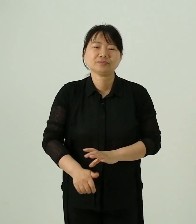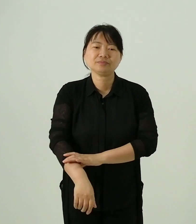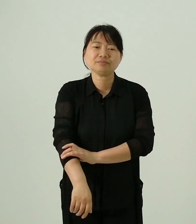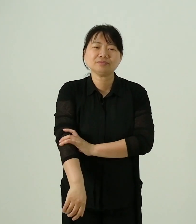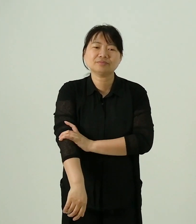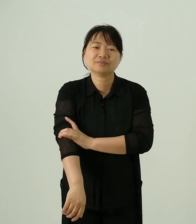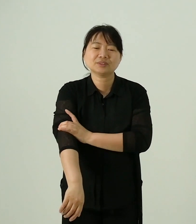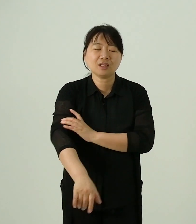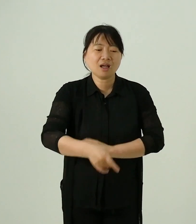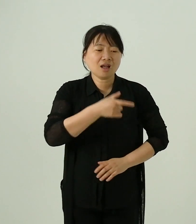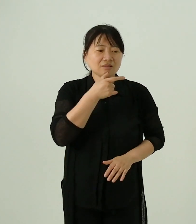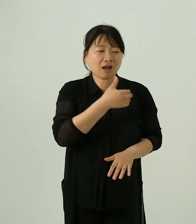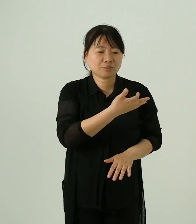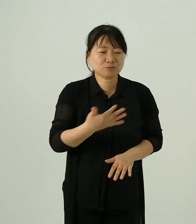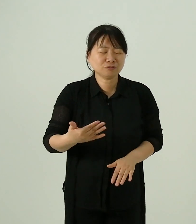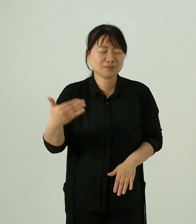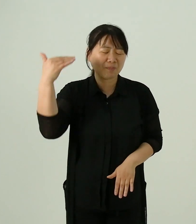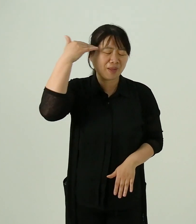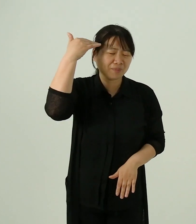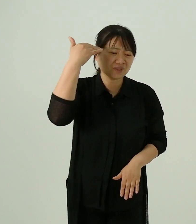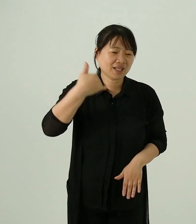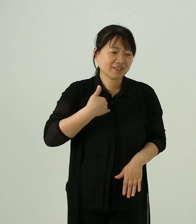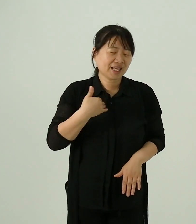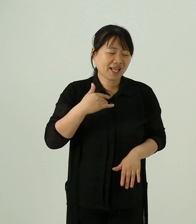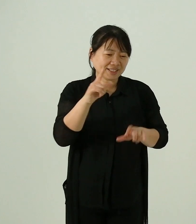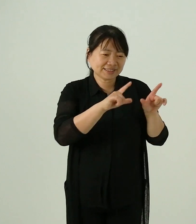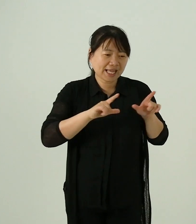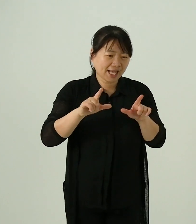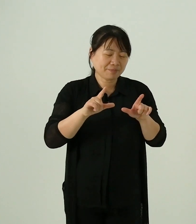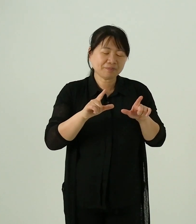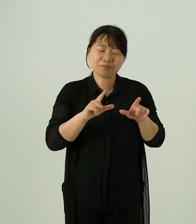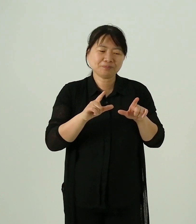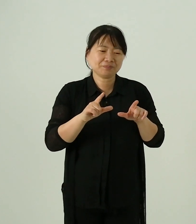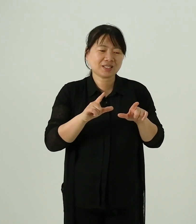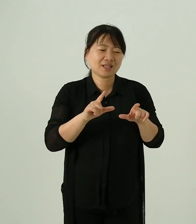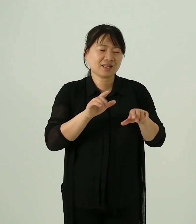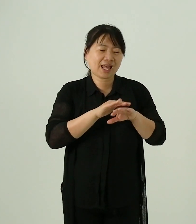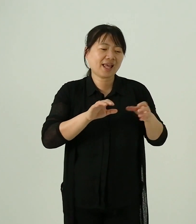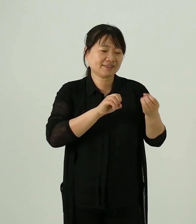강물이 현실이 아니라, 가로막고 있는 강물이 현실이 아니라